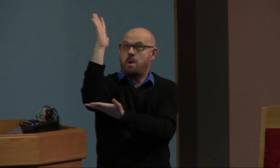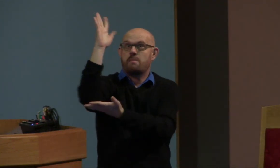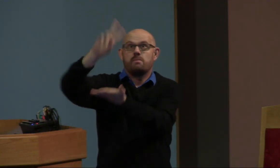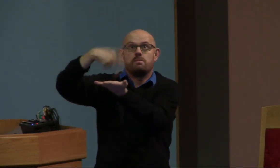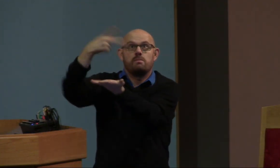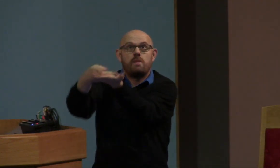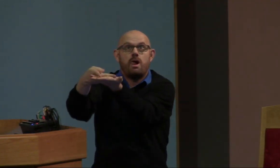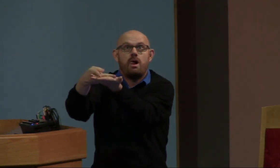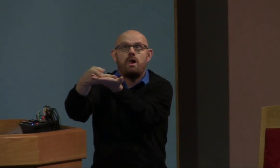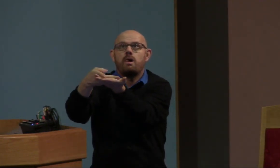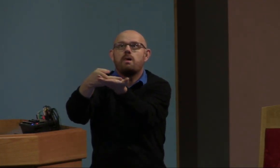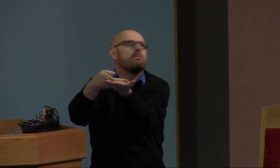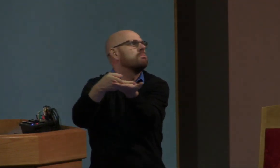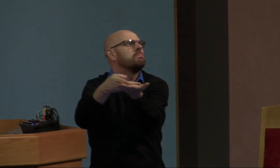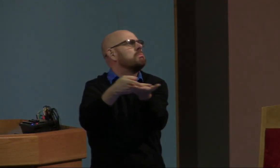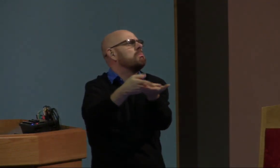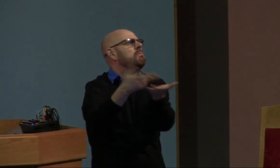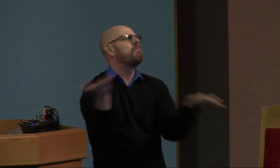Gebaretaal, boom val? Nee.